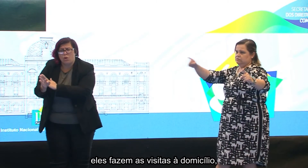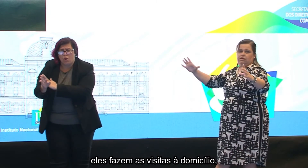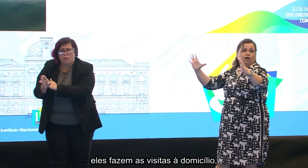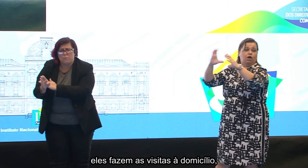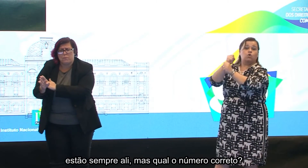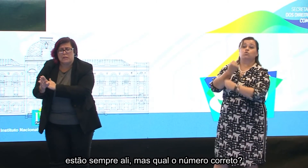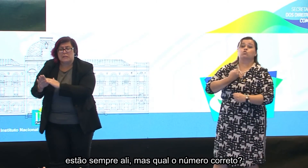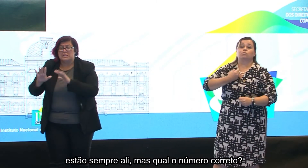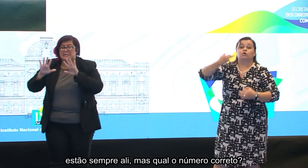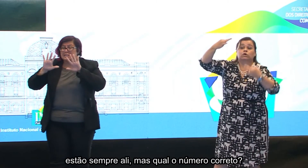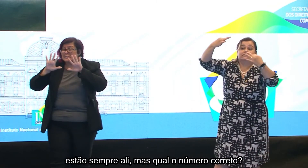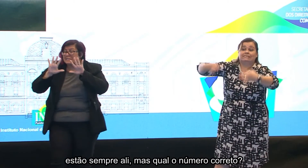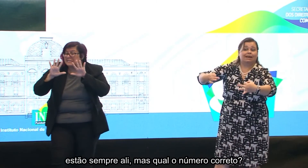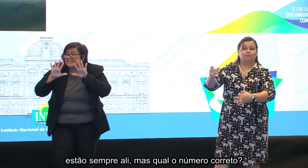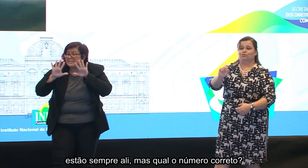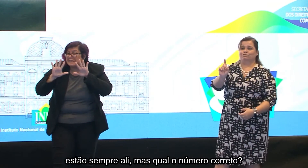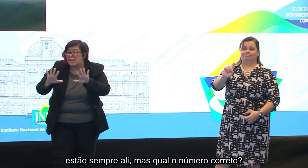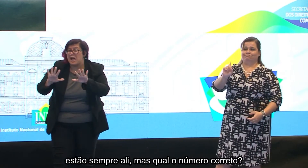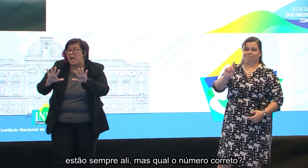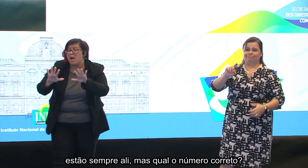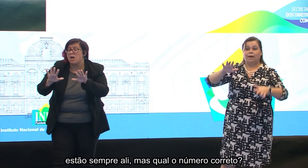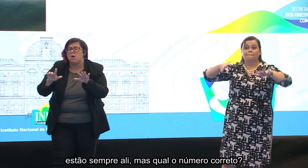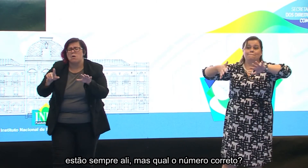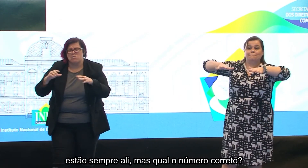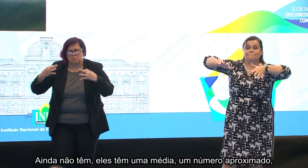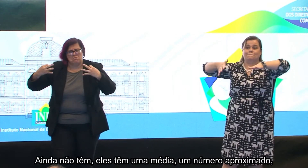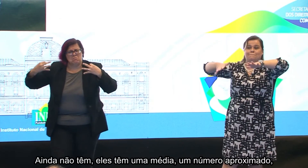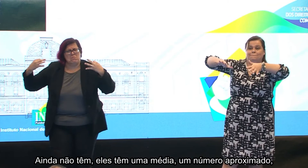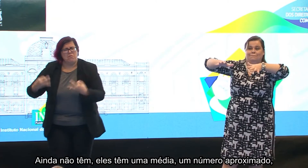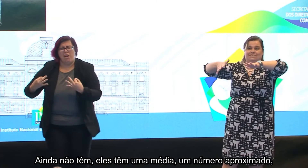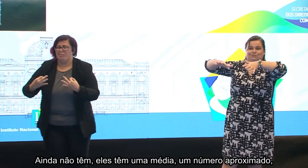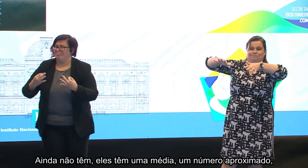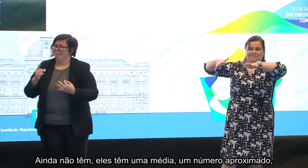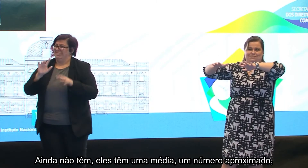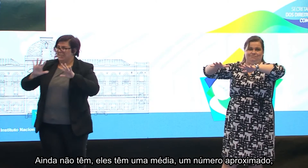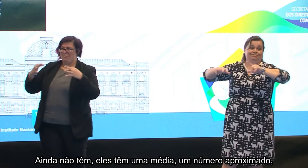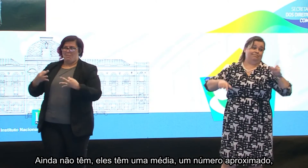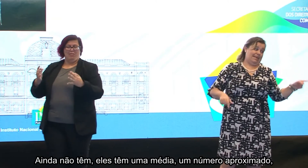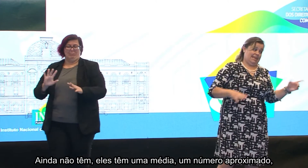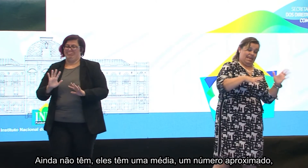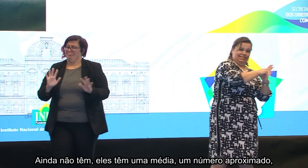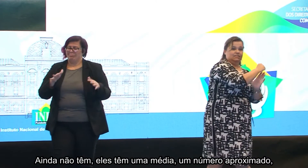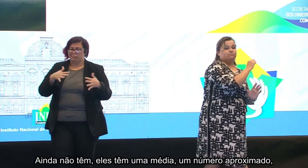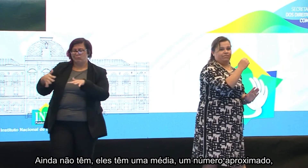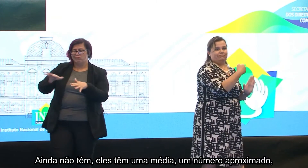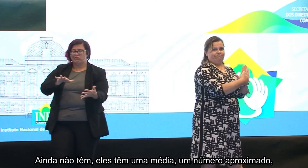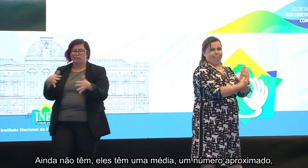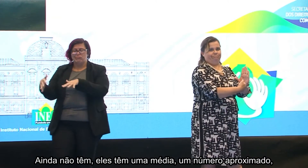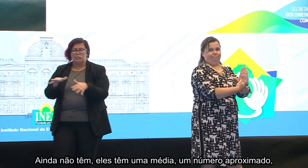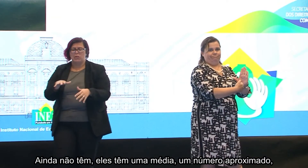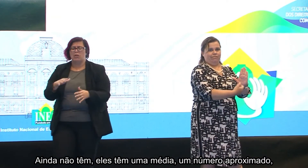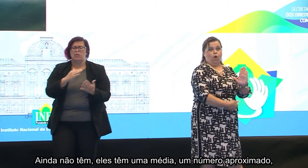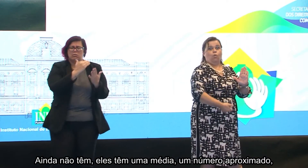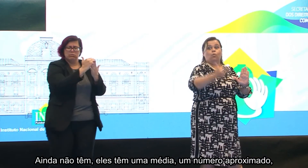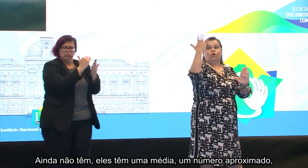domicílio. Eles estão sempre ali, mas qual é o número correto? Ainda não tem, eles têm uma média, um número